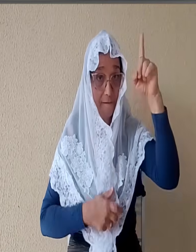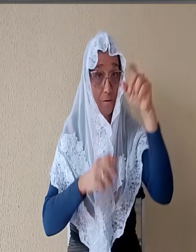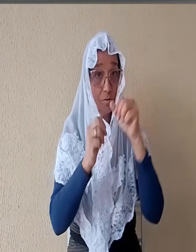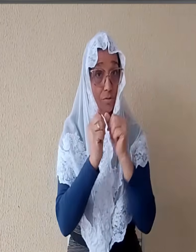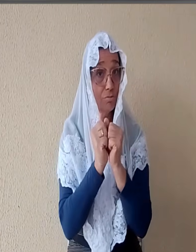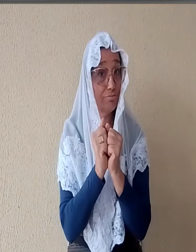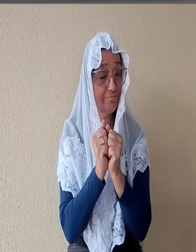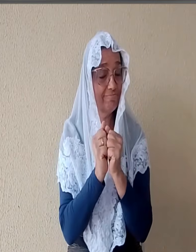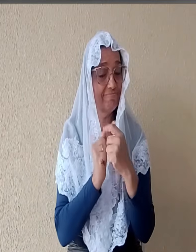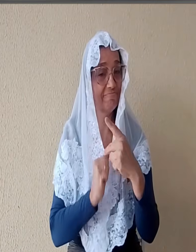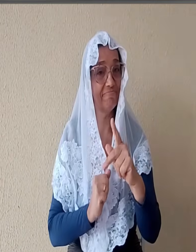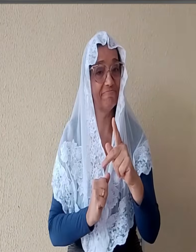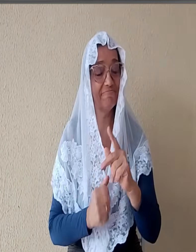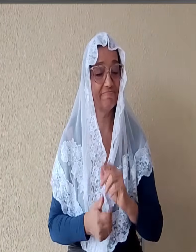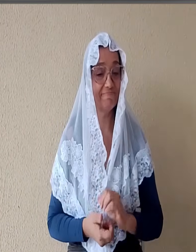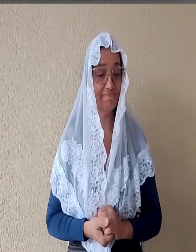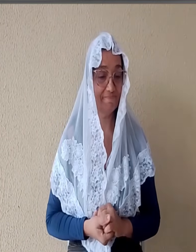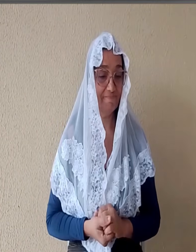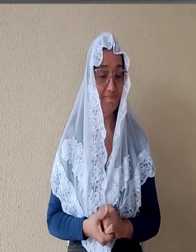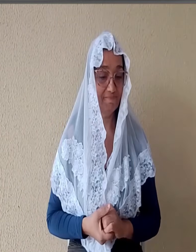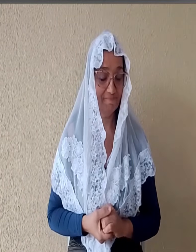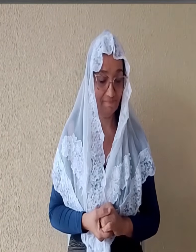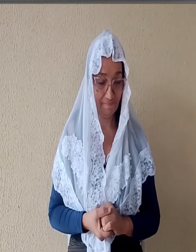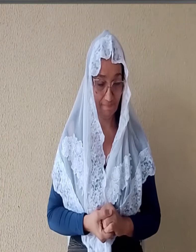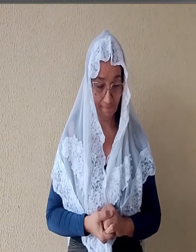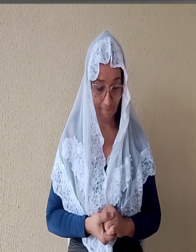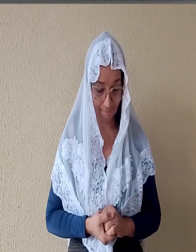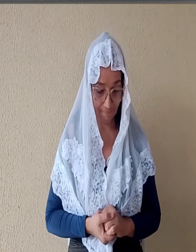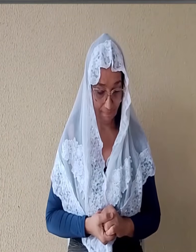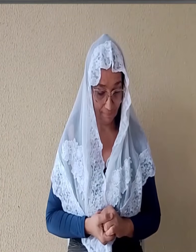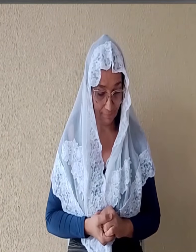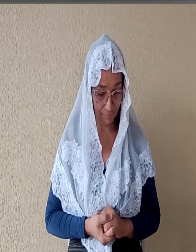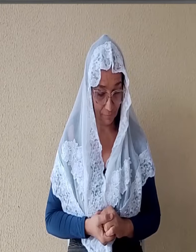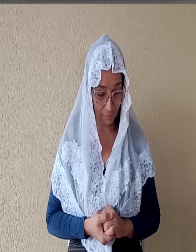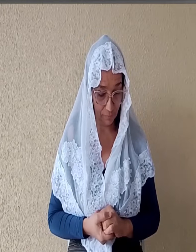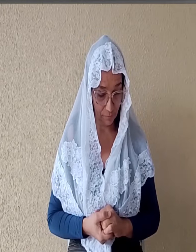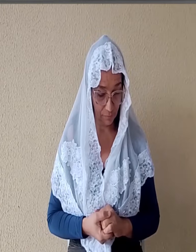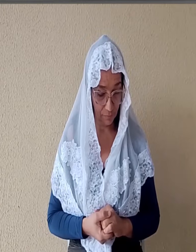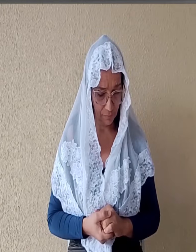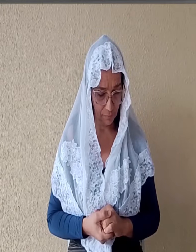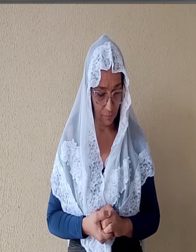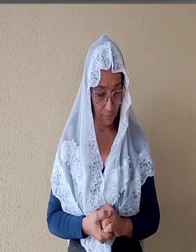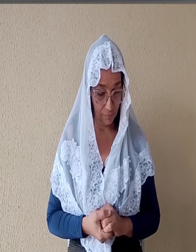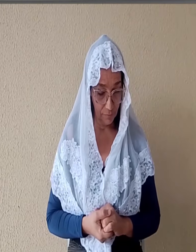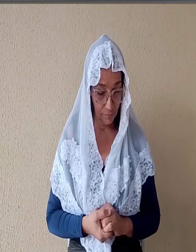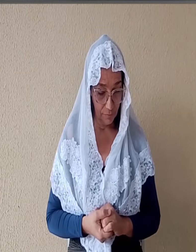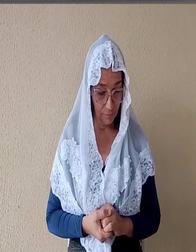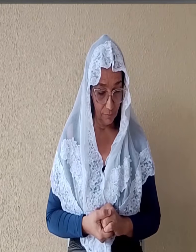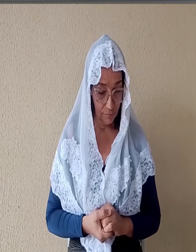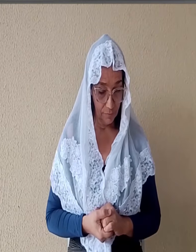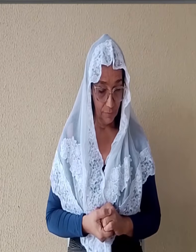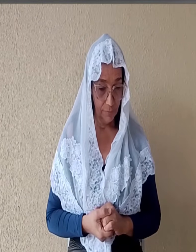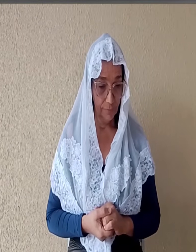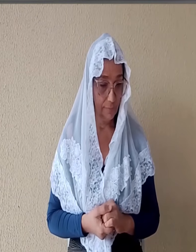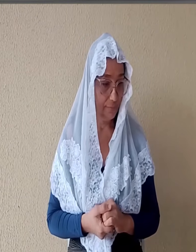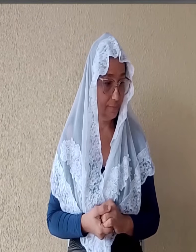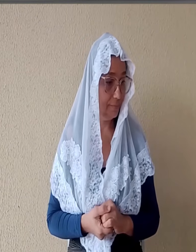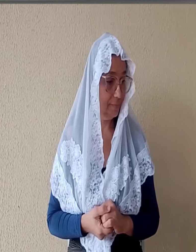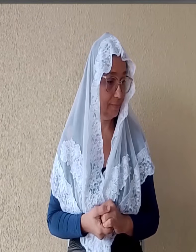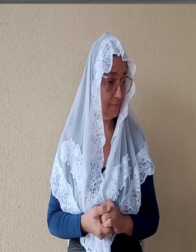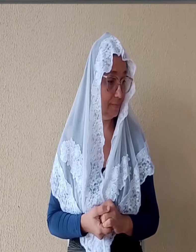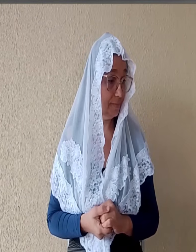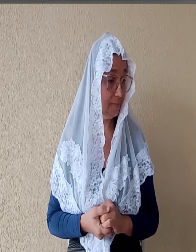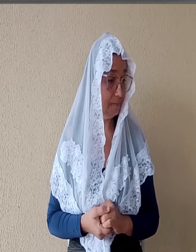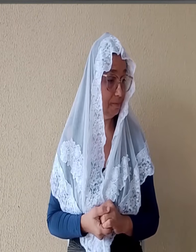povo. Mas quando eles me buscar no deserto, numa salinha, que só tiver você, ou num lugarzinho, num pé debaixo de um